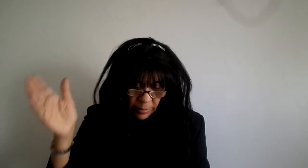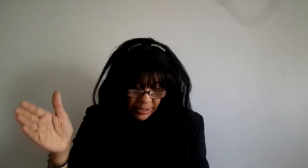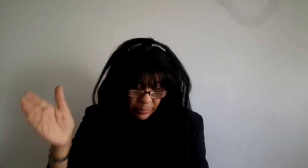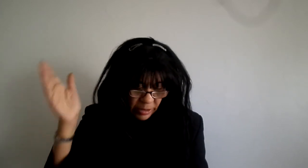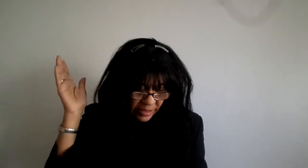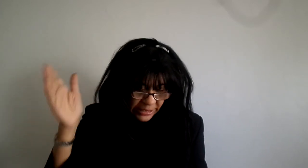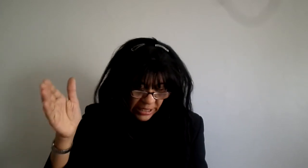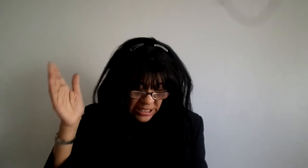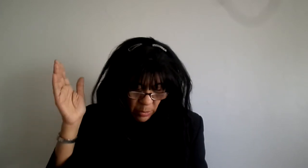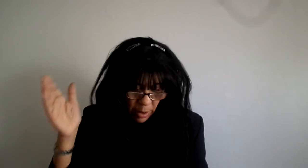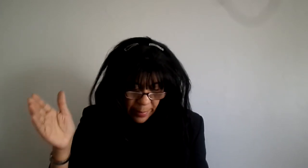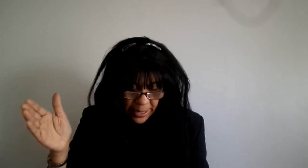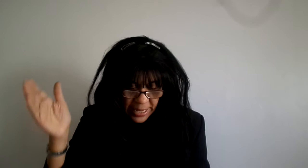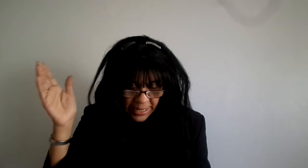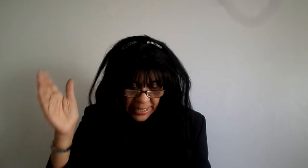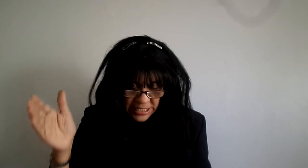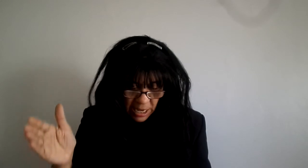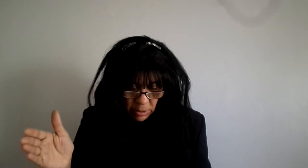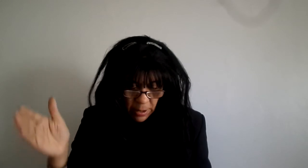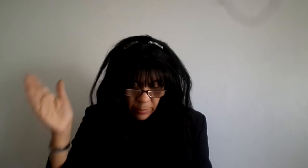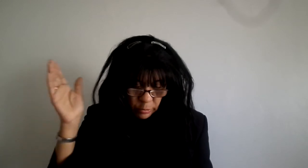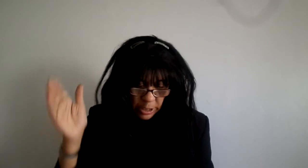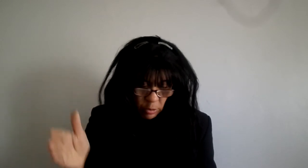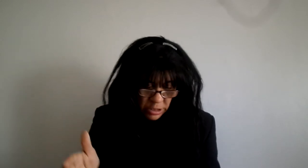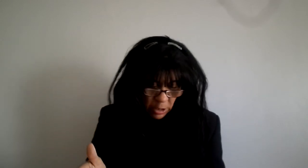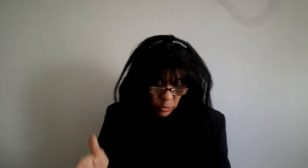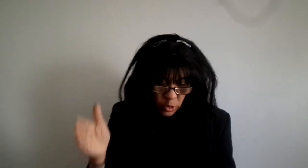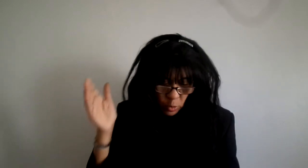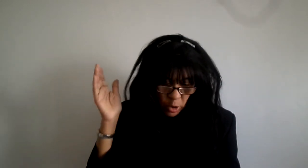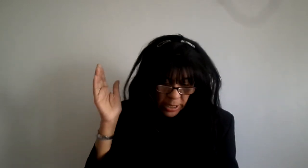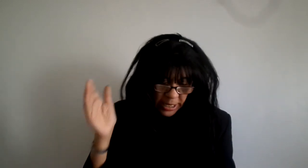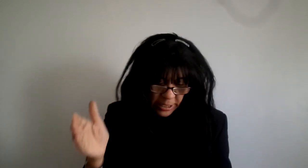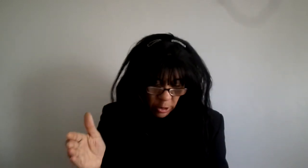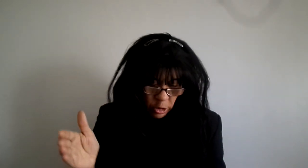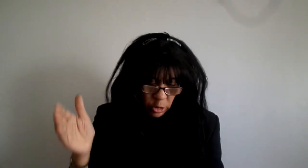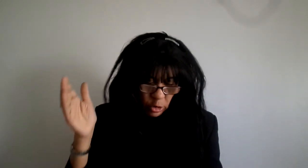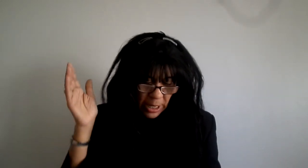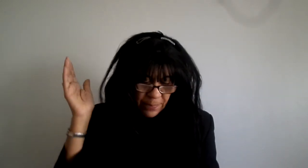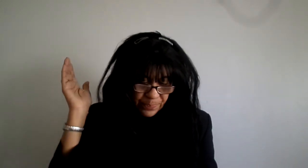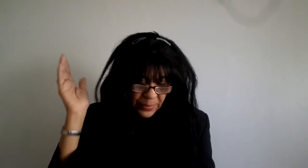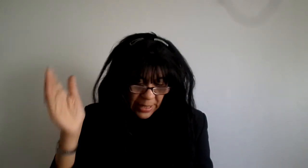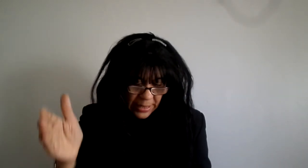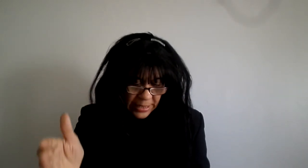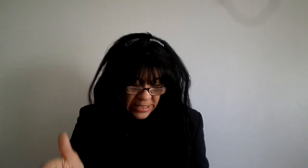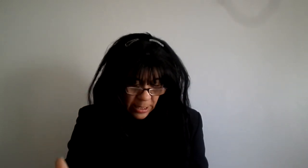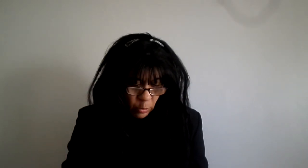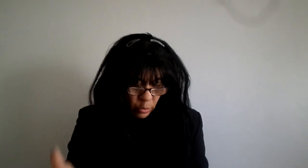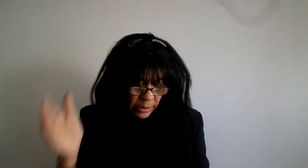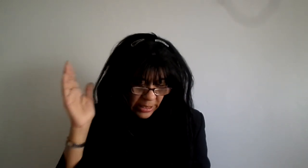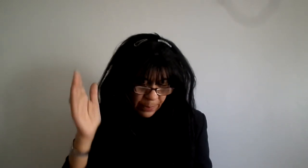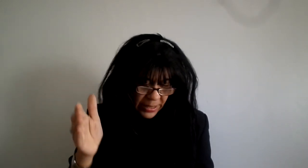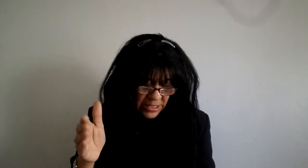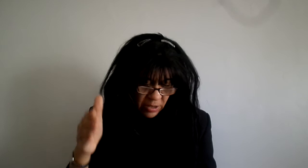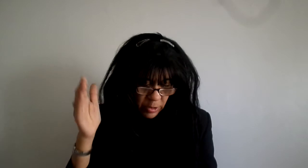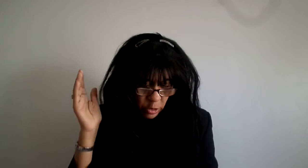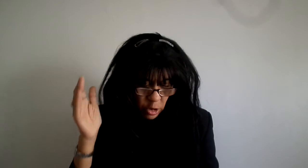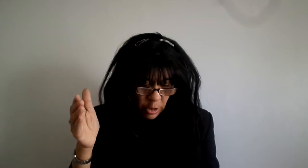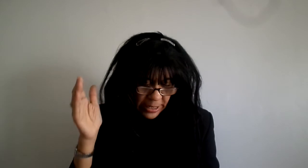vivientes que se mueven en las aguas. Lo dijeron según su género y todas, según especies. Y vio Dios que era